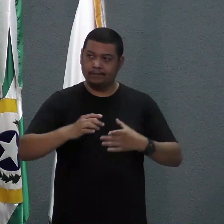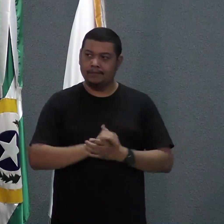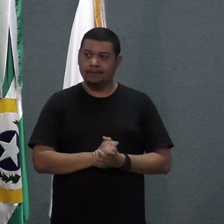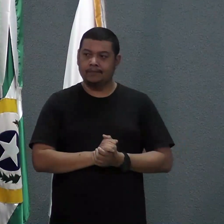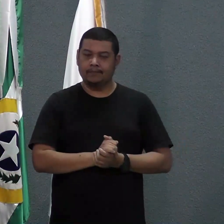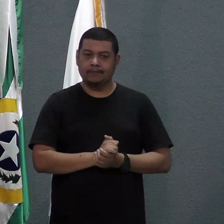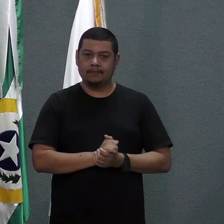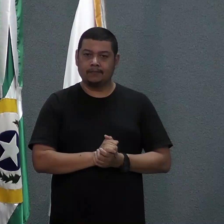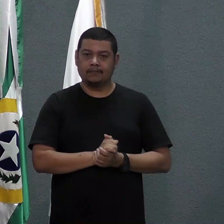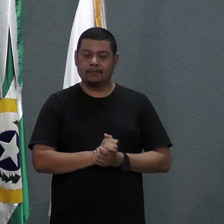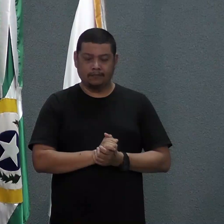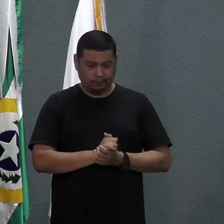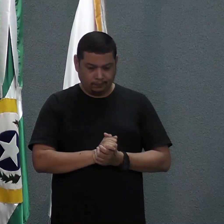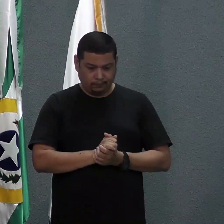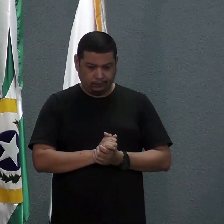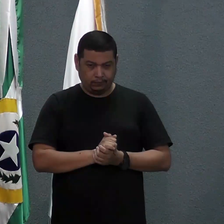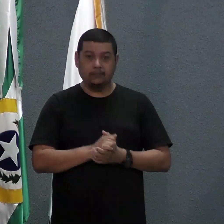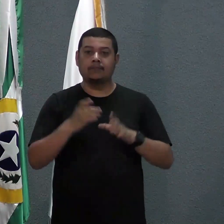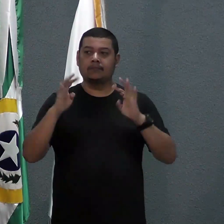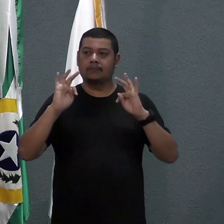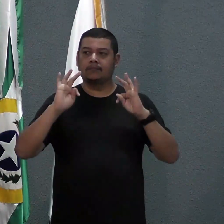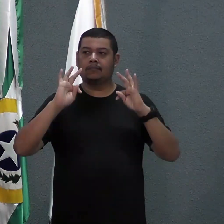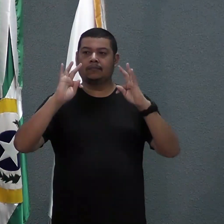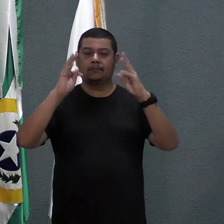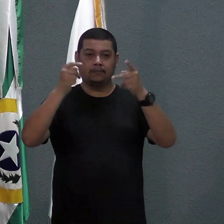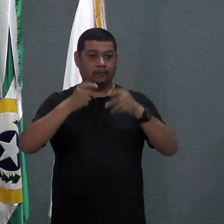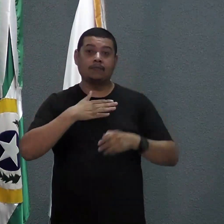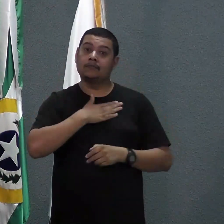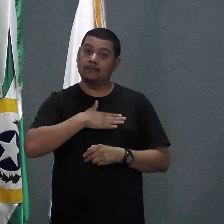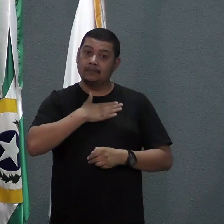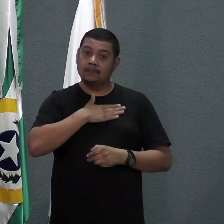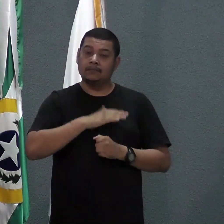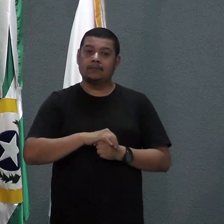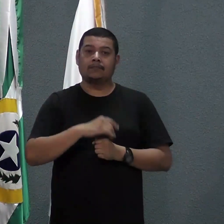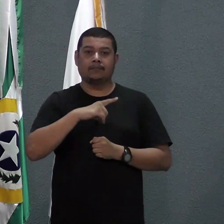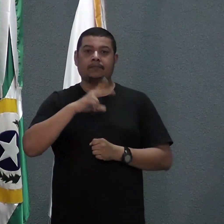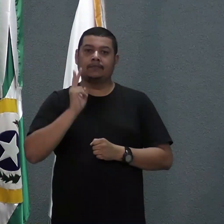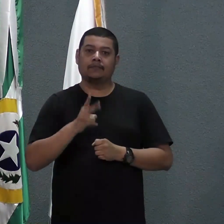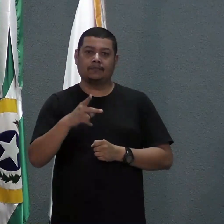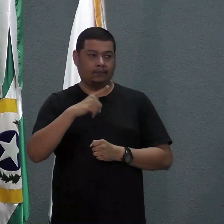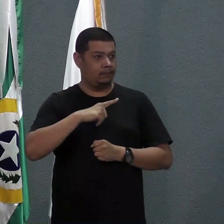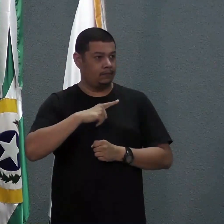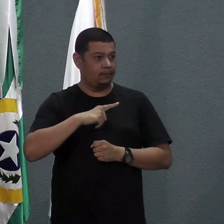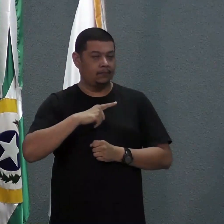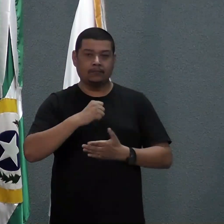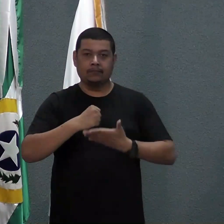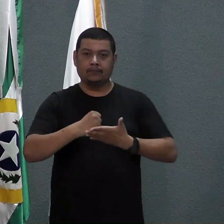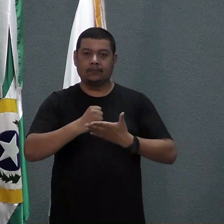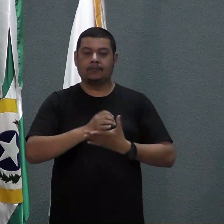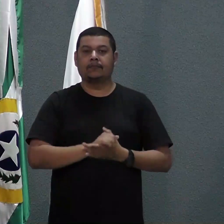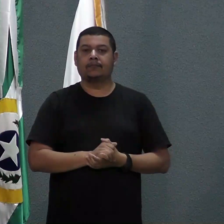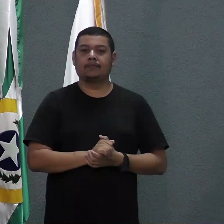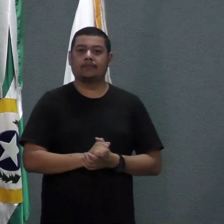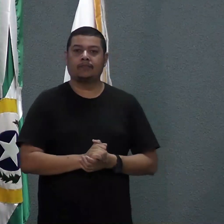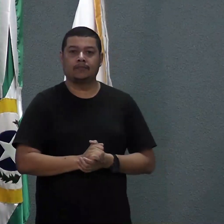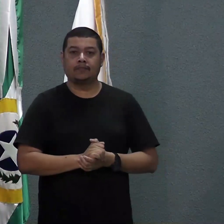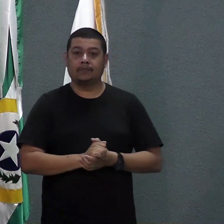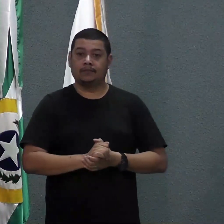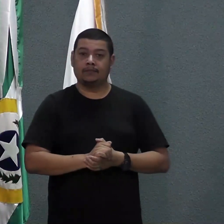uma política que todos nós gostaríamos de sempre estar vendo e atuante.